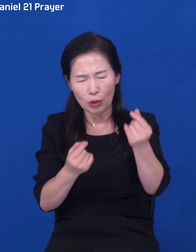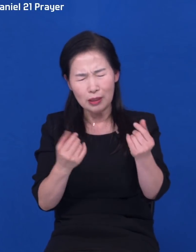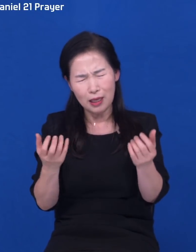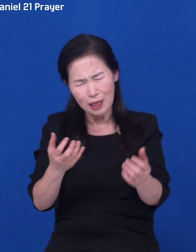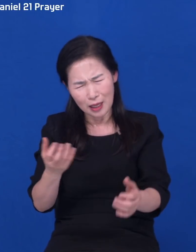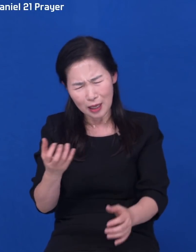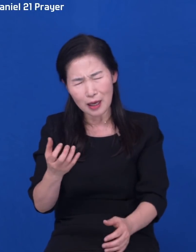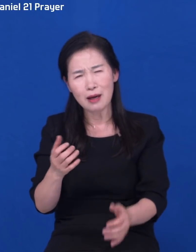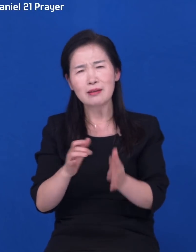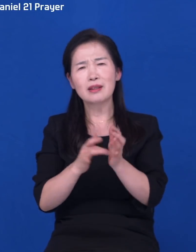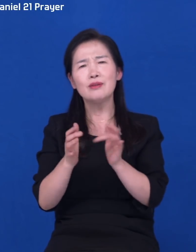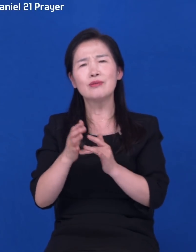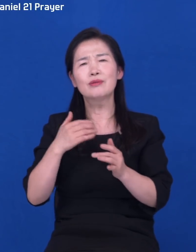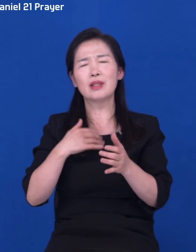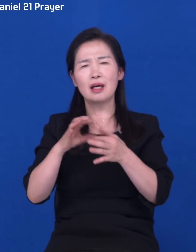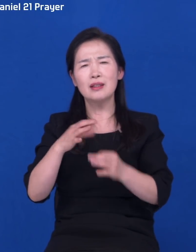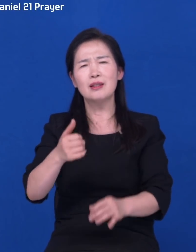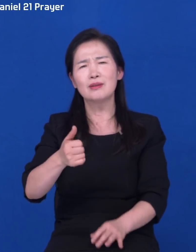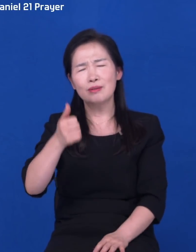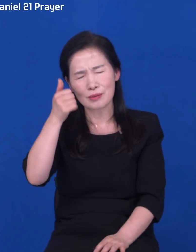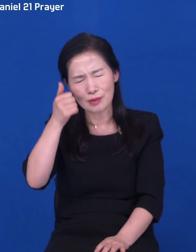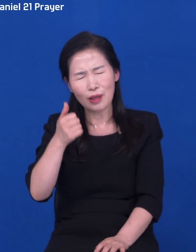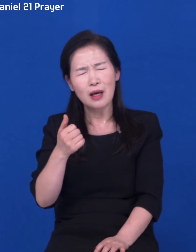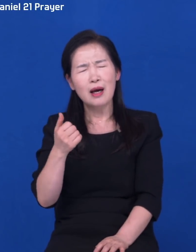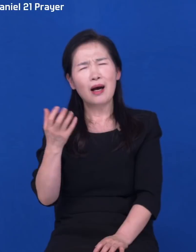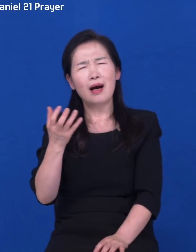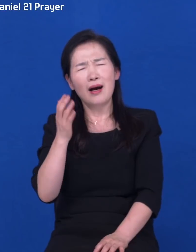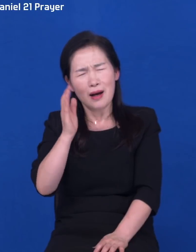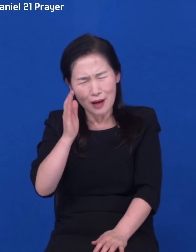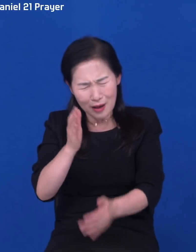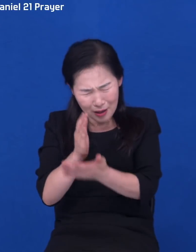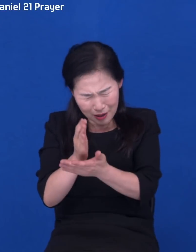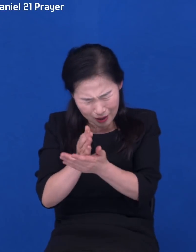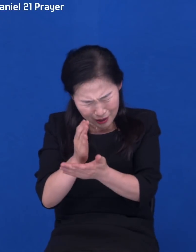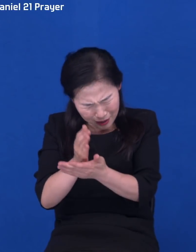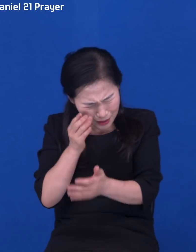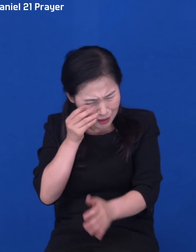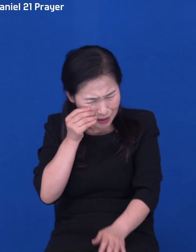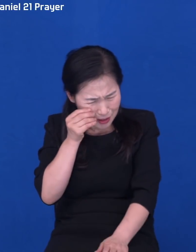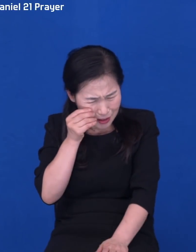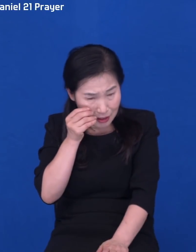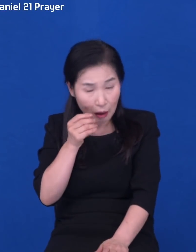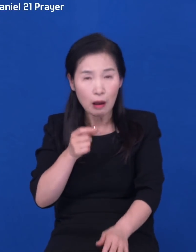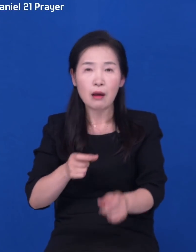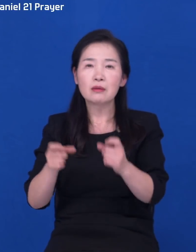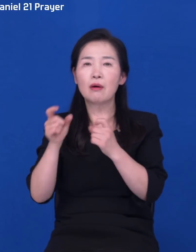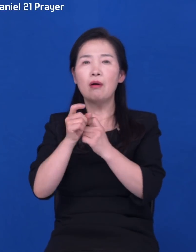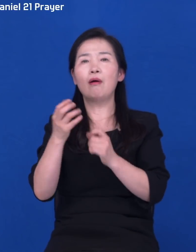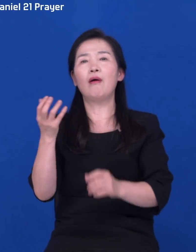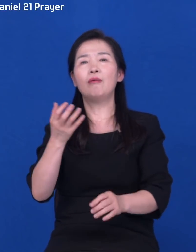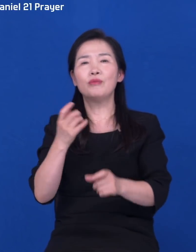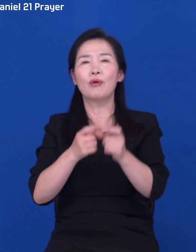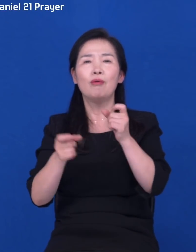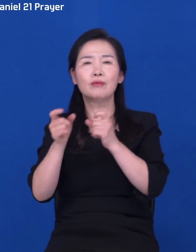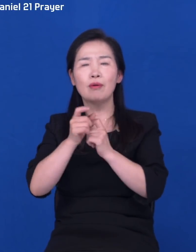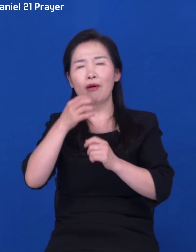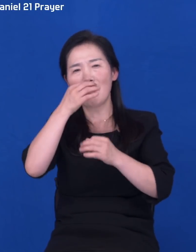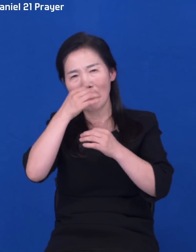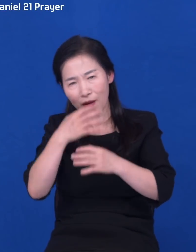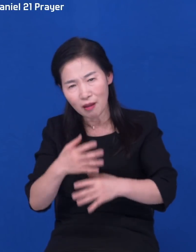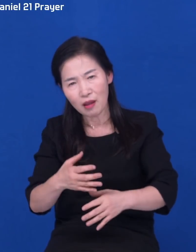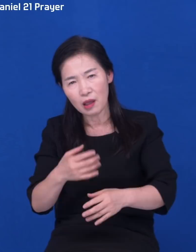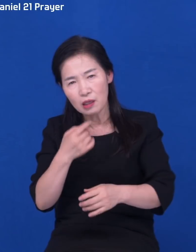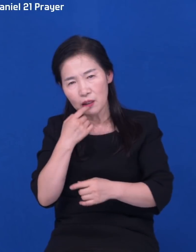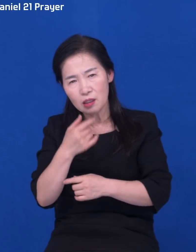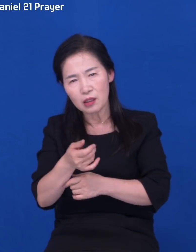주, 내가 무서울 리가 없고 아플 리가 없어. 주님 제발 좀 안 아프게 해주세요 하는데 더 아파지고 더 힘들어지는 거예요. 중간에 포기가